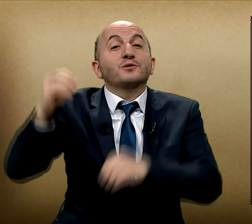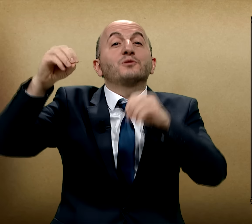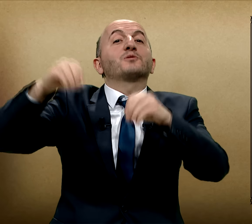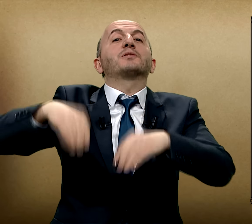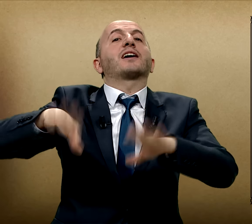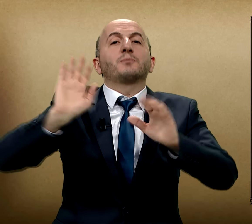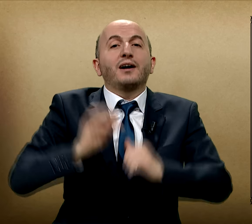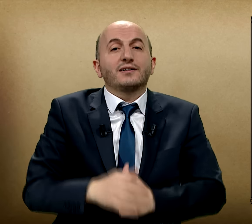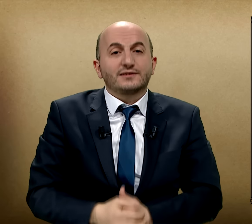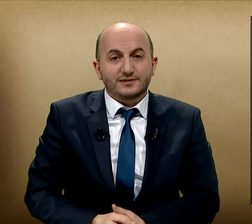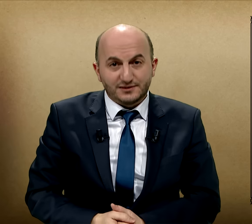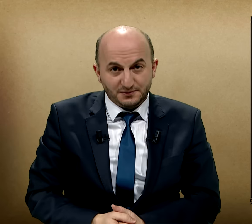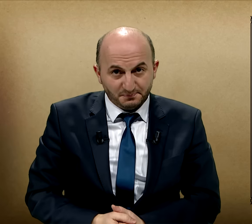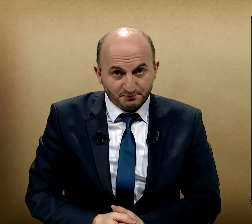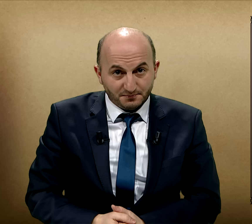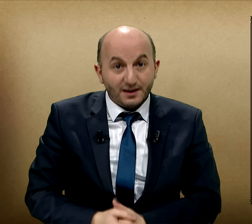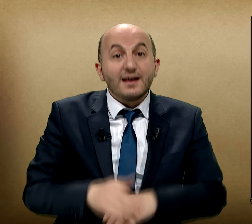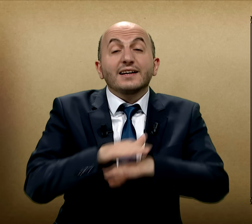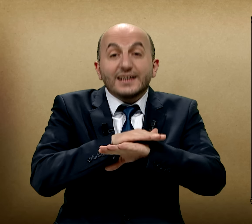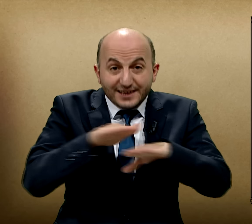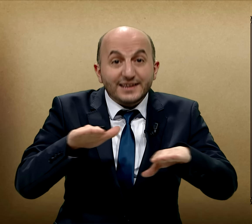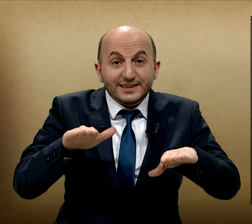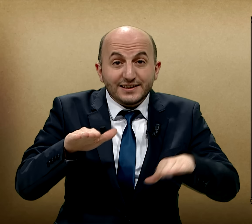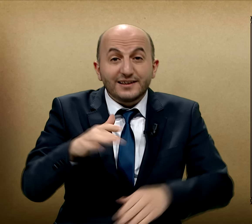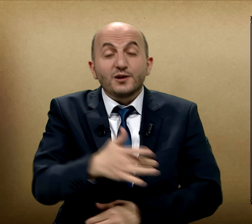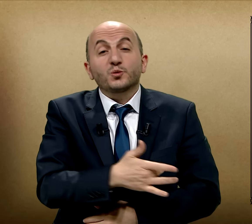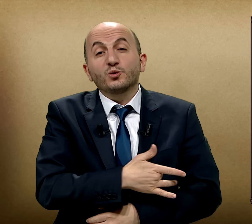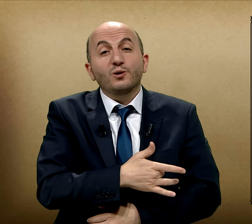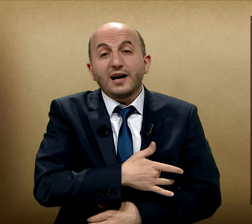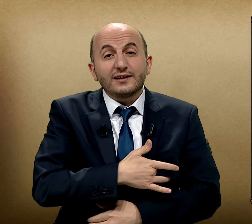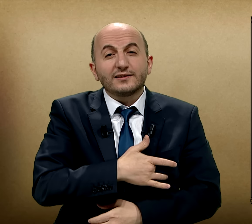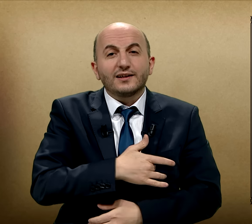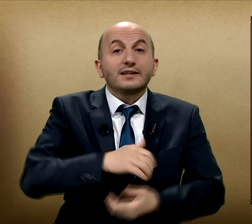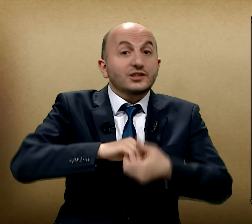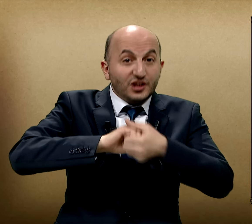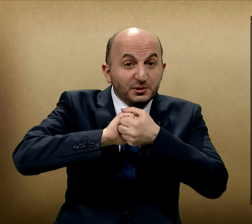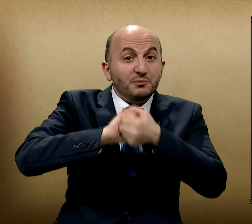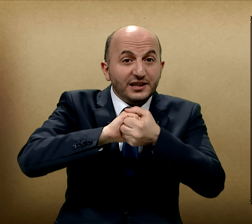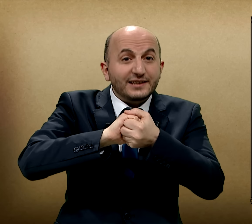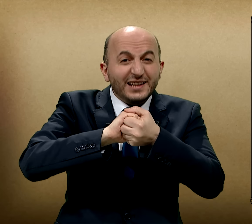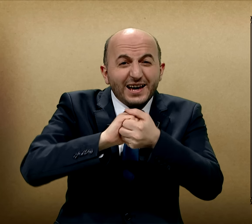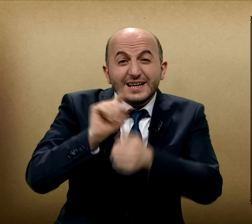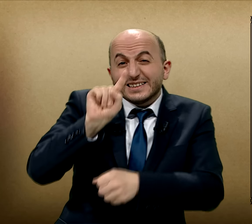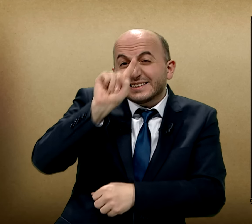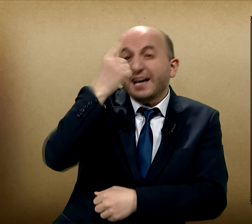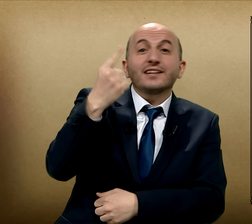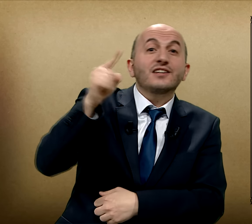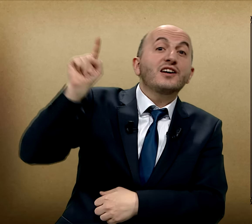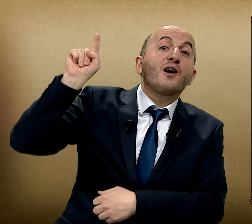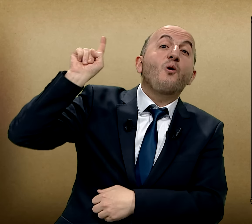mağdur bırakmaz. Yeter ki gönüller samimiyetle sadece